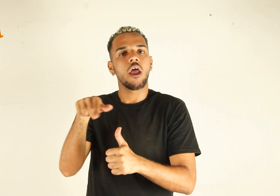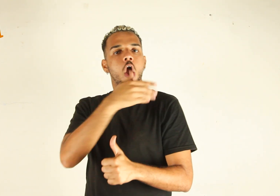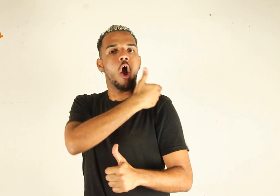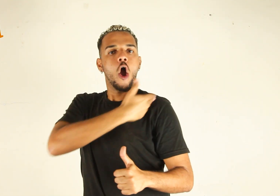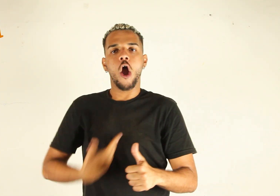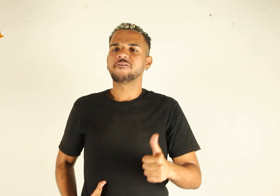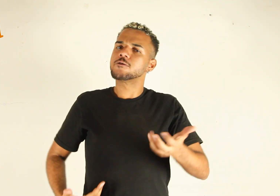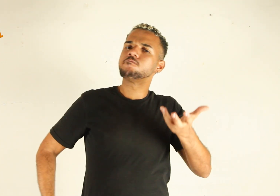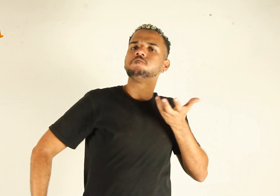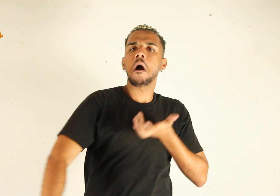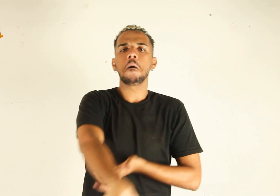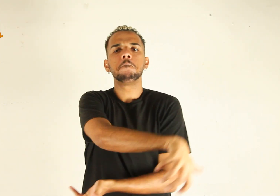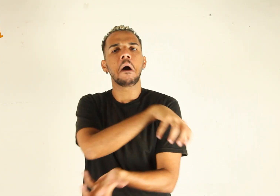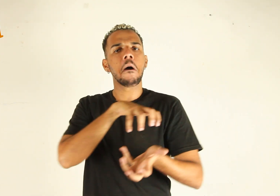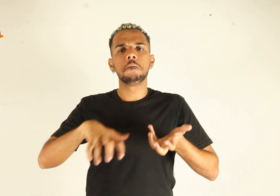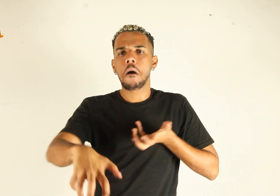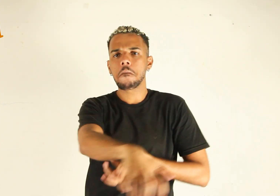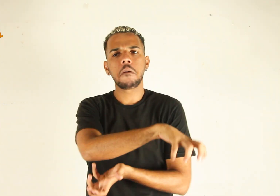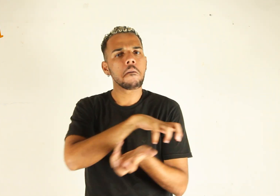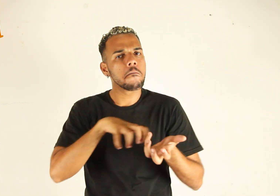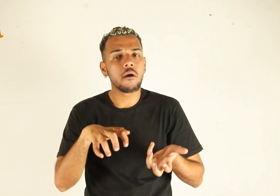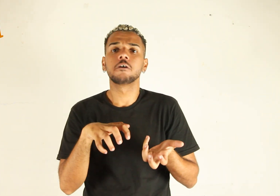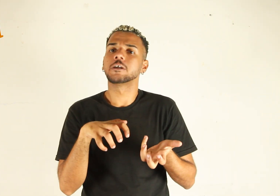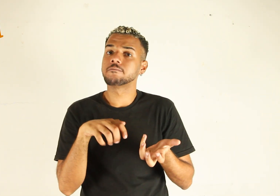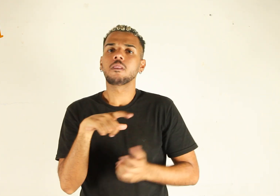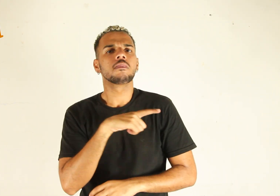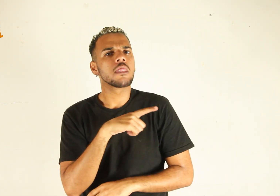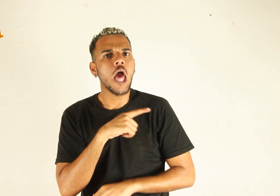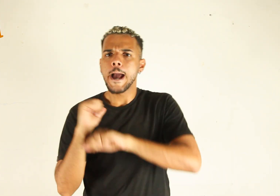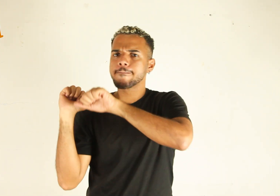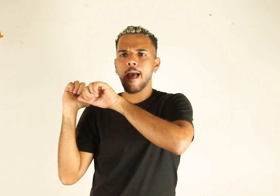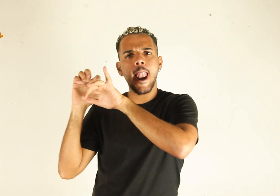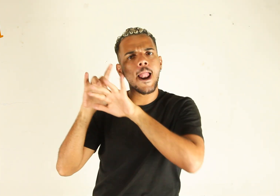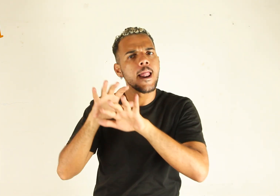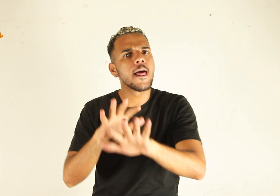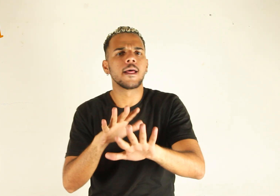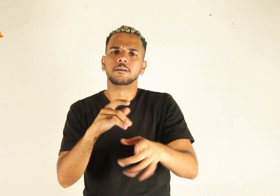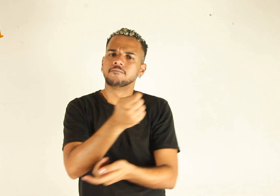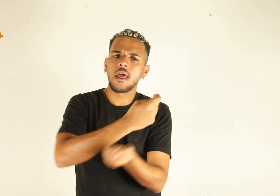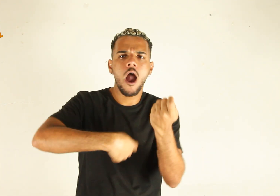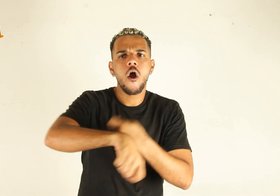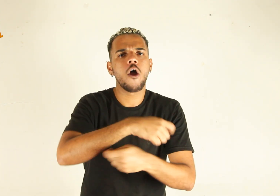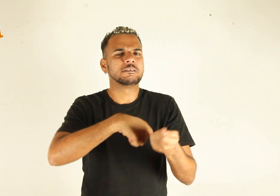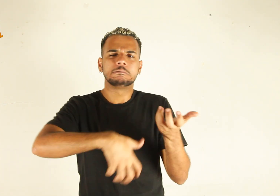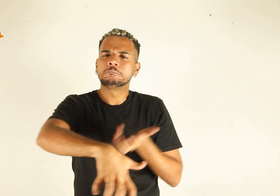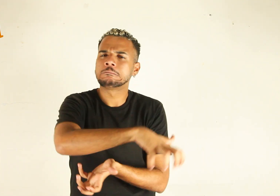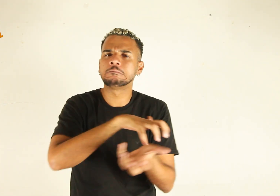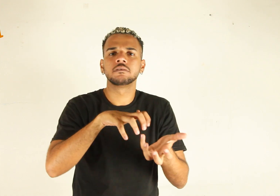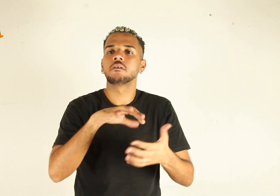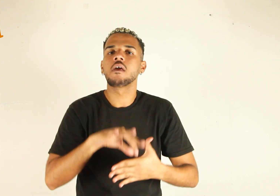sobas, rebelados. Em 1622, um novo governador português chega ao reino do Nodongo